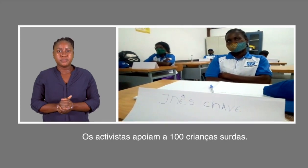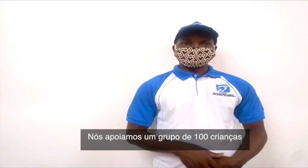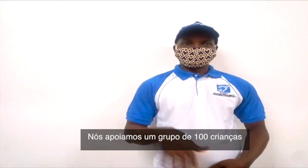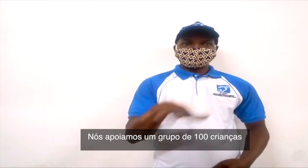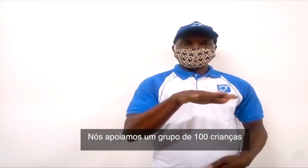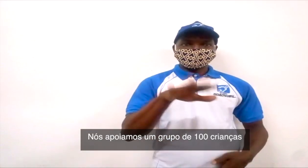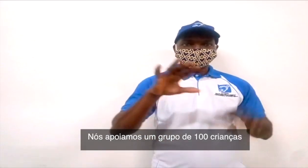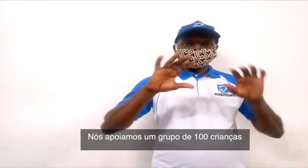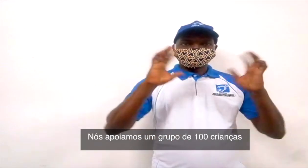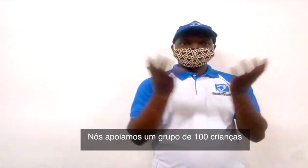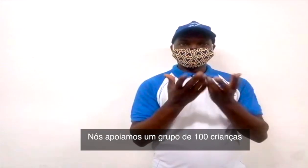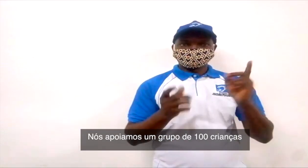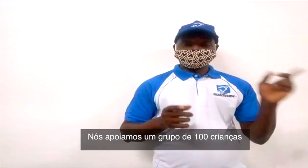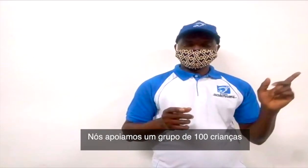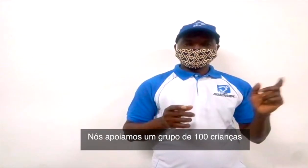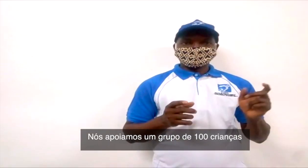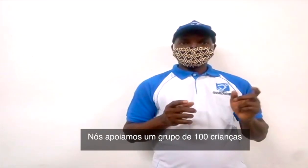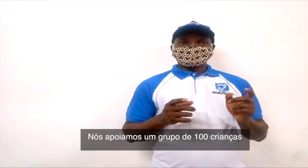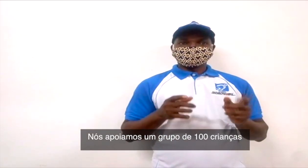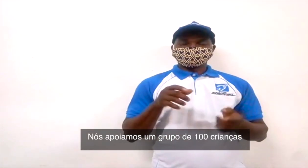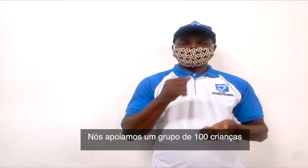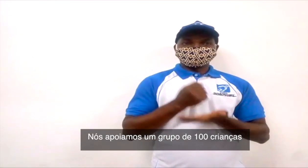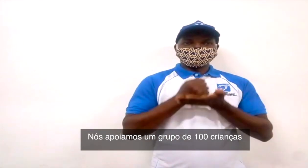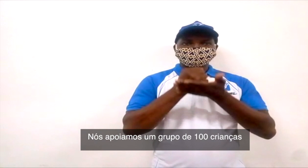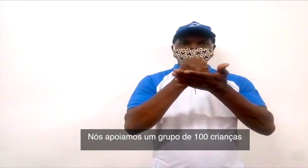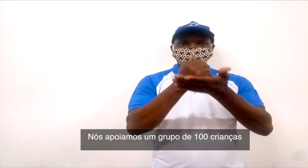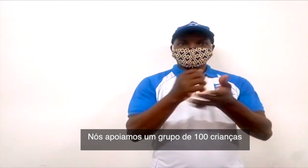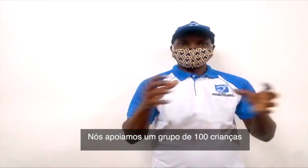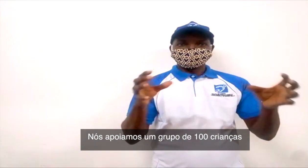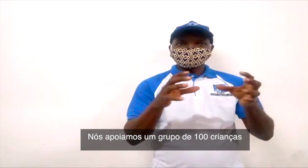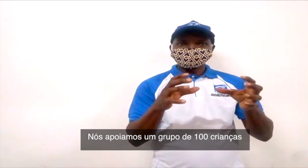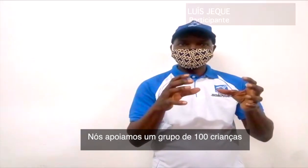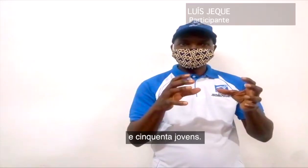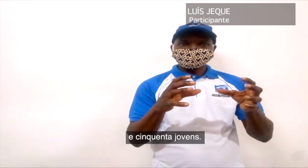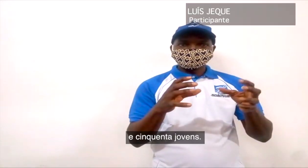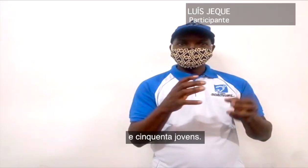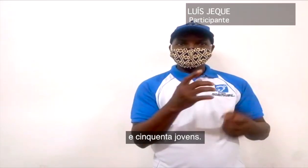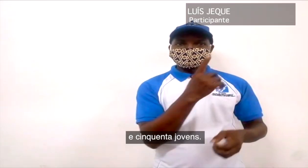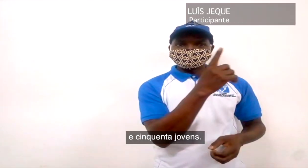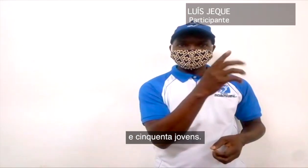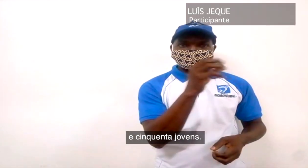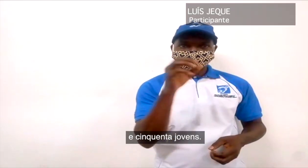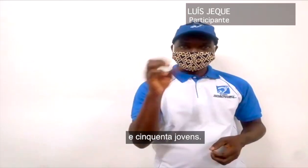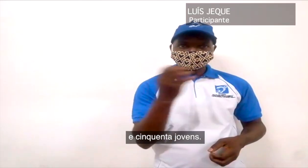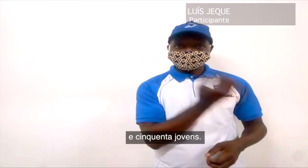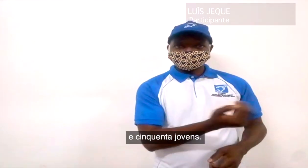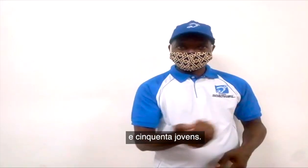Nós apoiamos um grupo de 100 crianças e 50